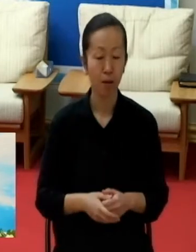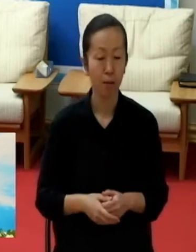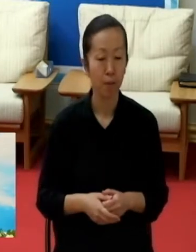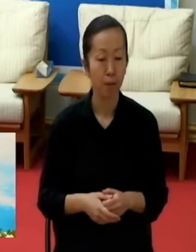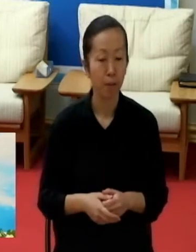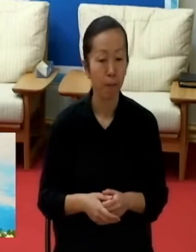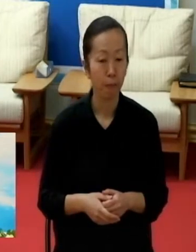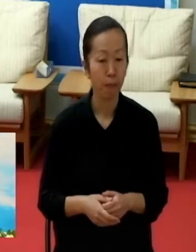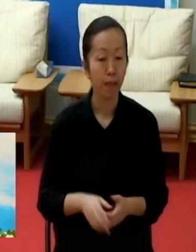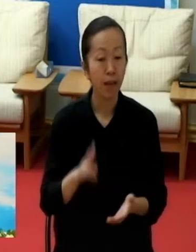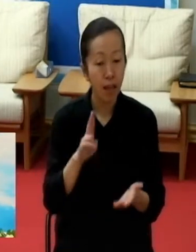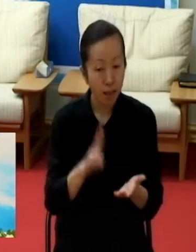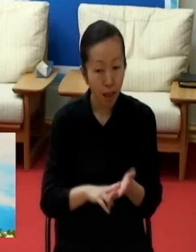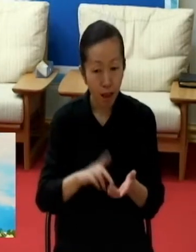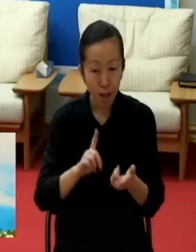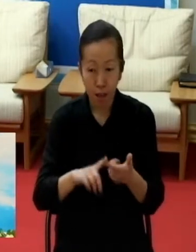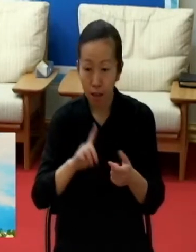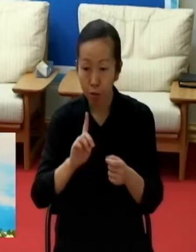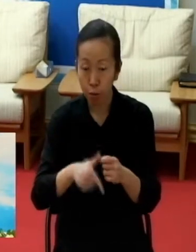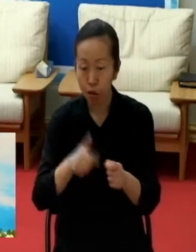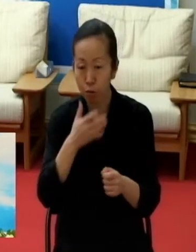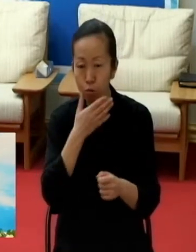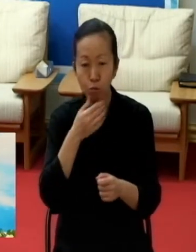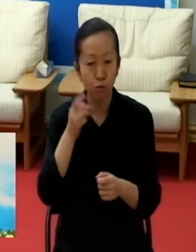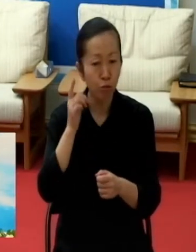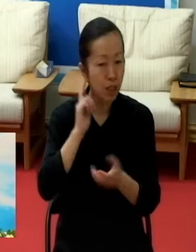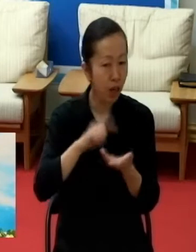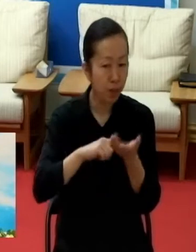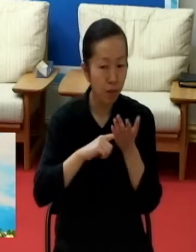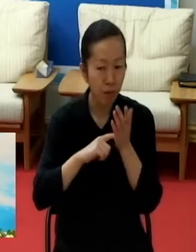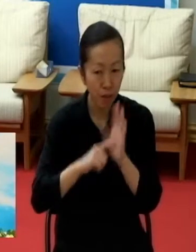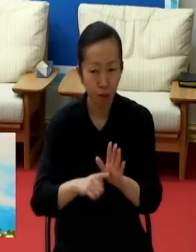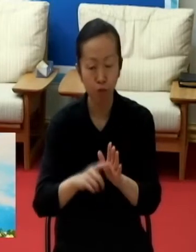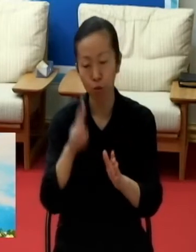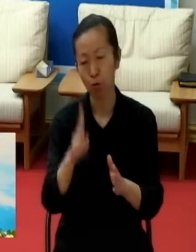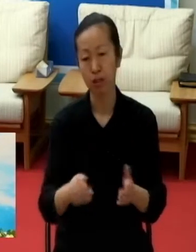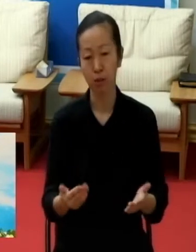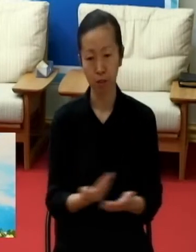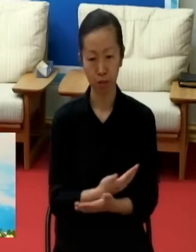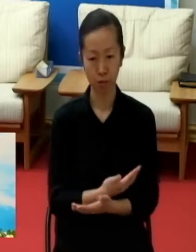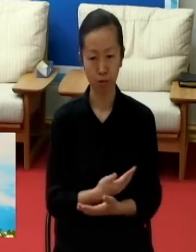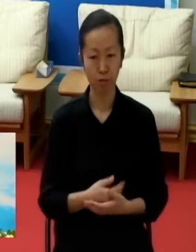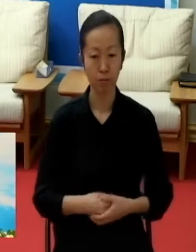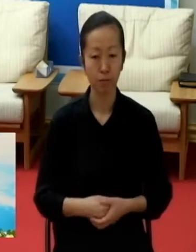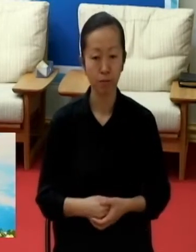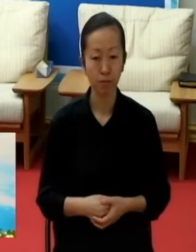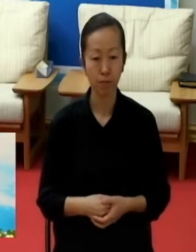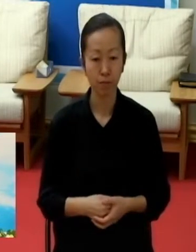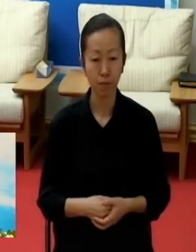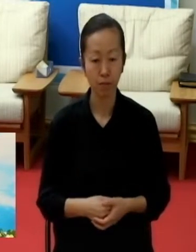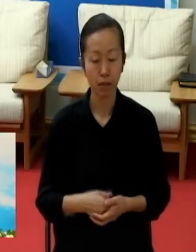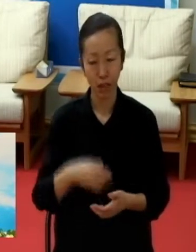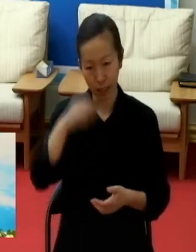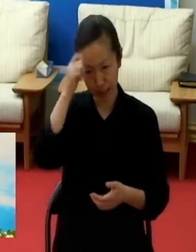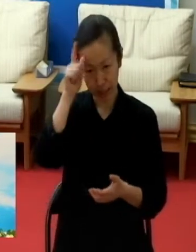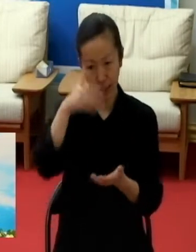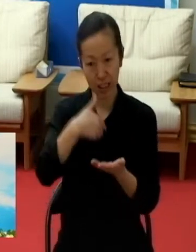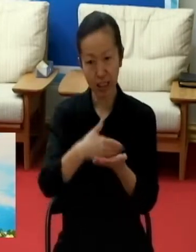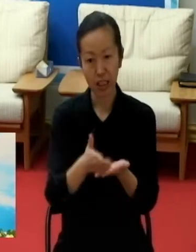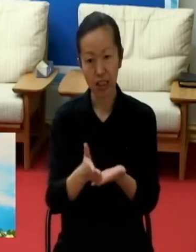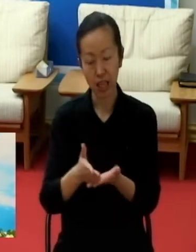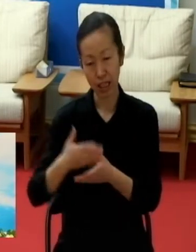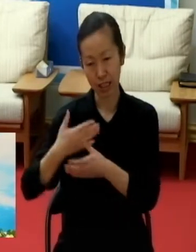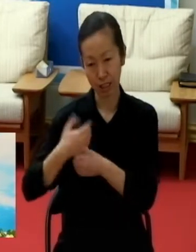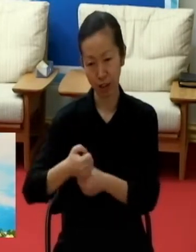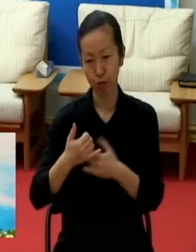때 복음이 나가게 되는 것입니다. 決定的な時福音が出ます。 지식적으로 믿으면 결정적일 때 염려가 나가버려요. 知識的で信じる